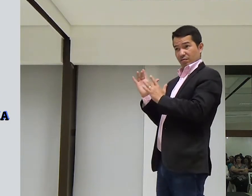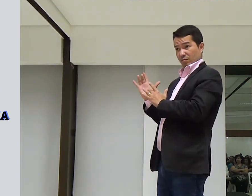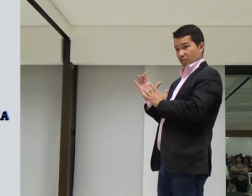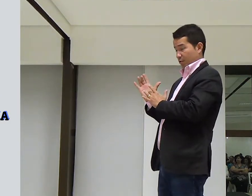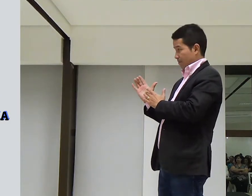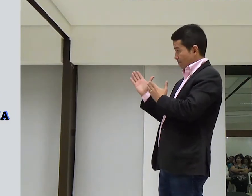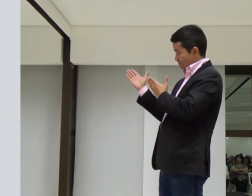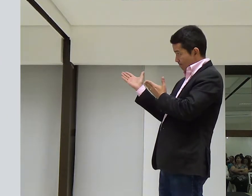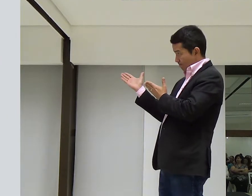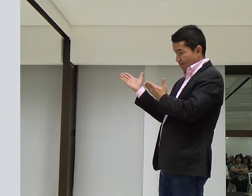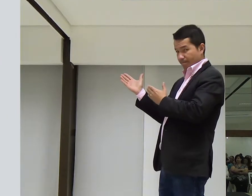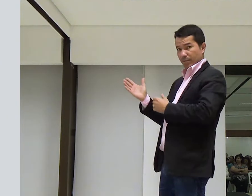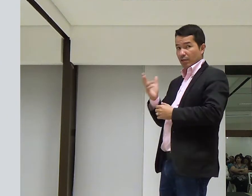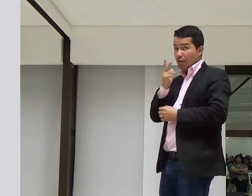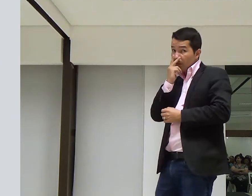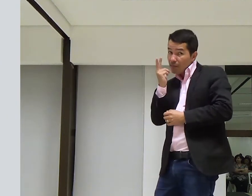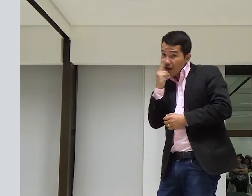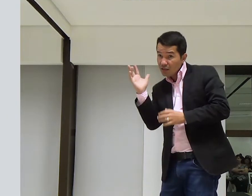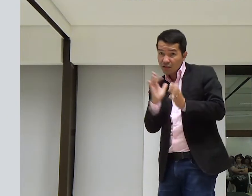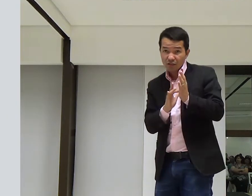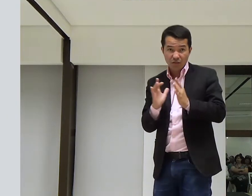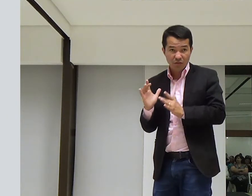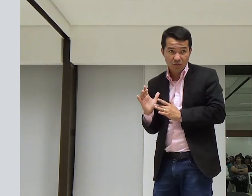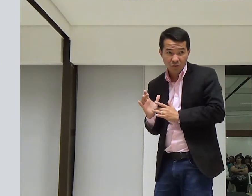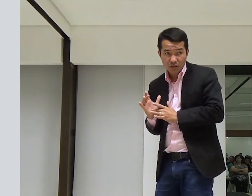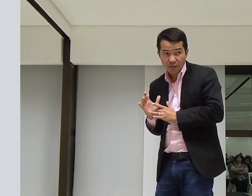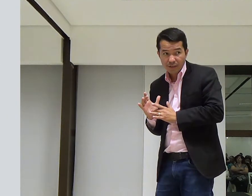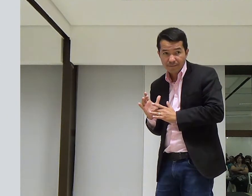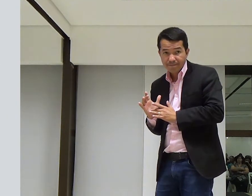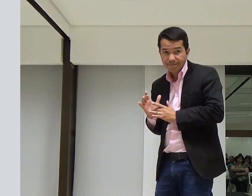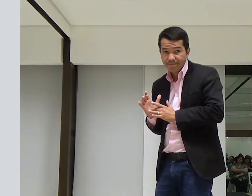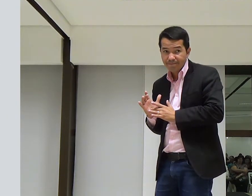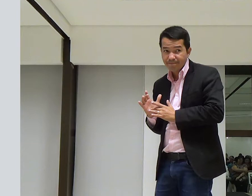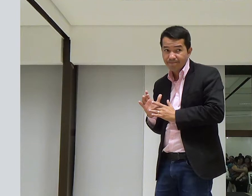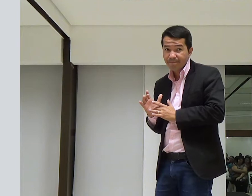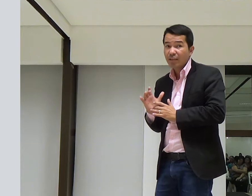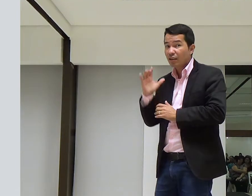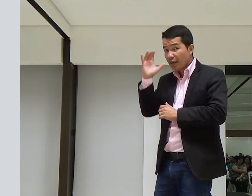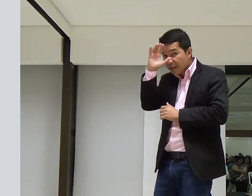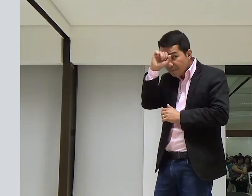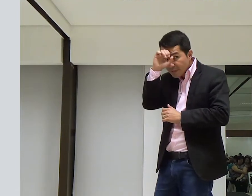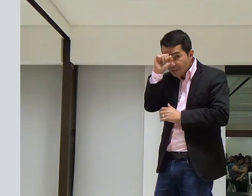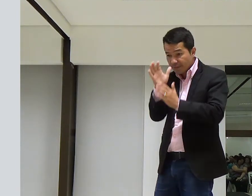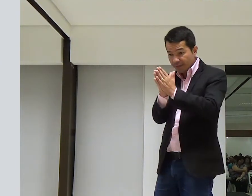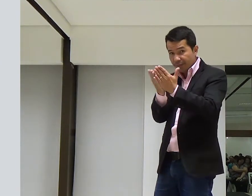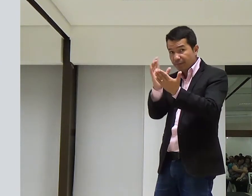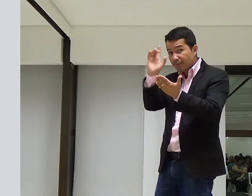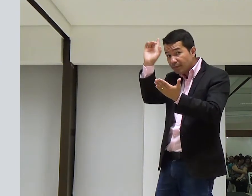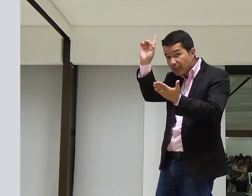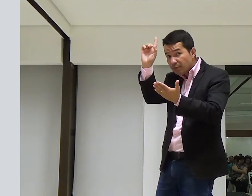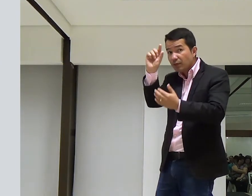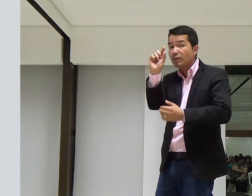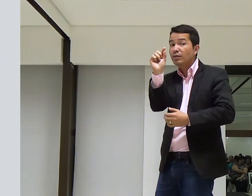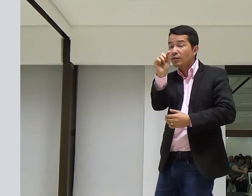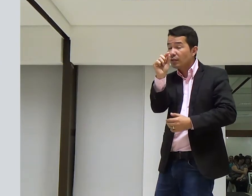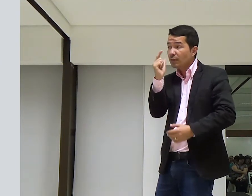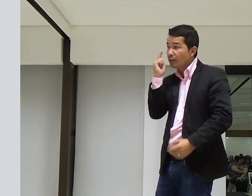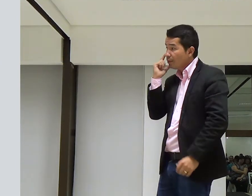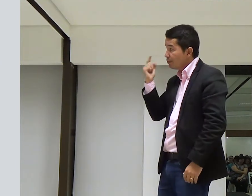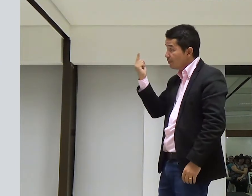também deseja copiar Jesus, você precisa fazer assim. Se você quer se parecer com Jesus, você precisa